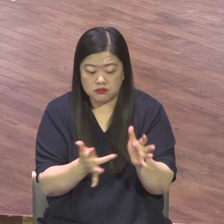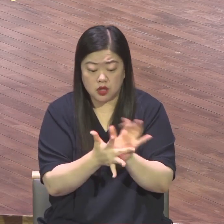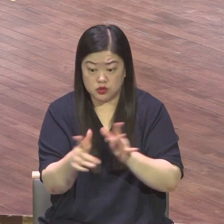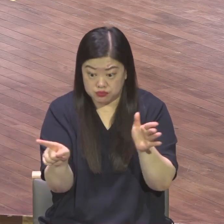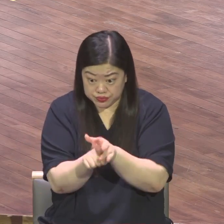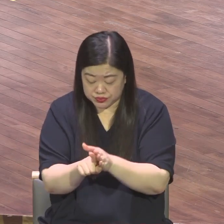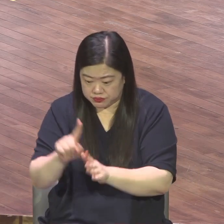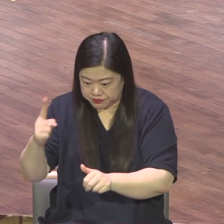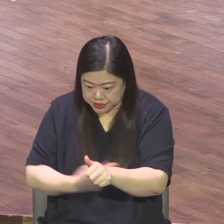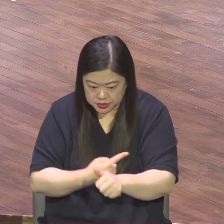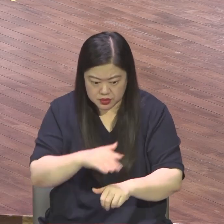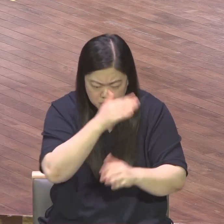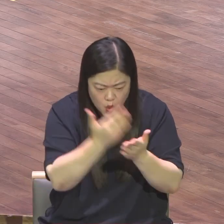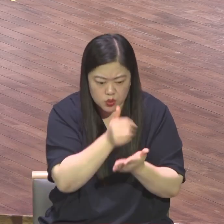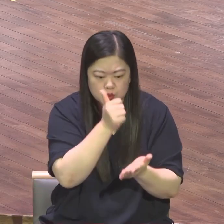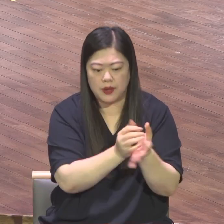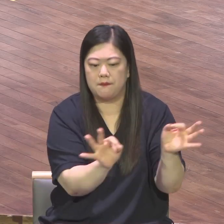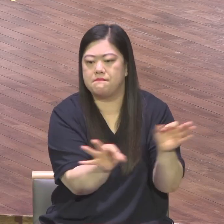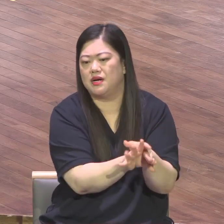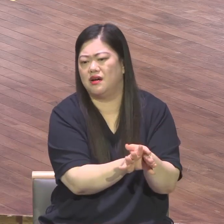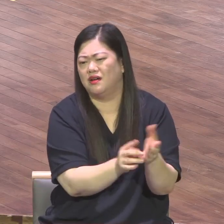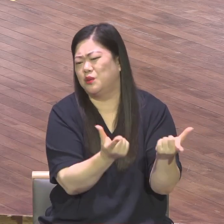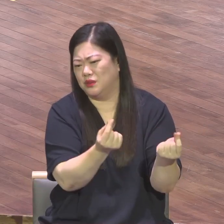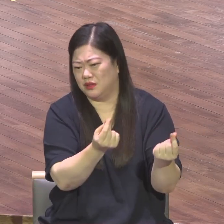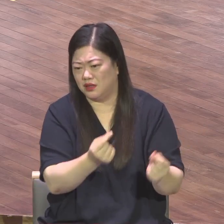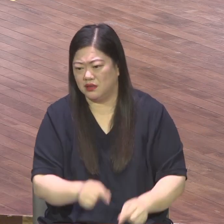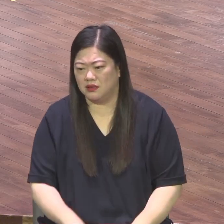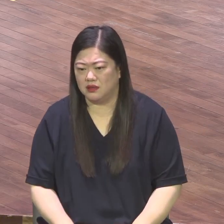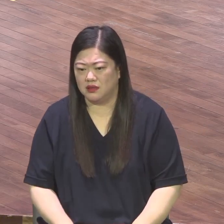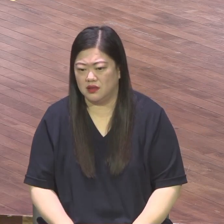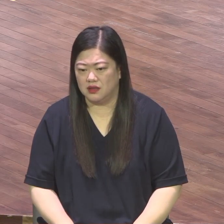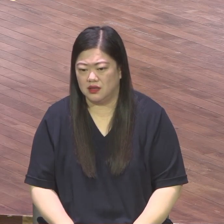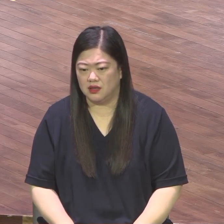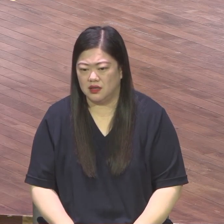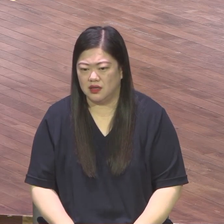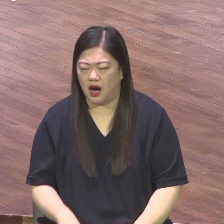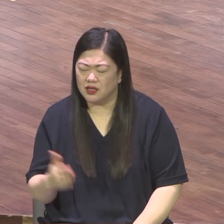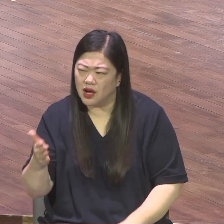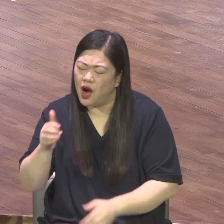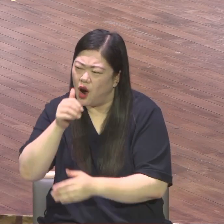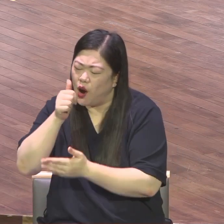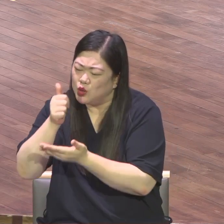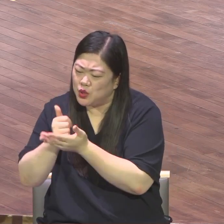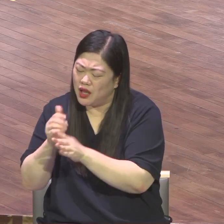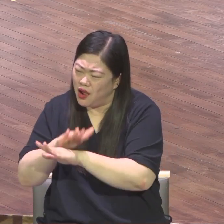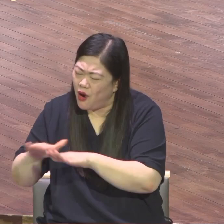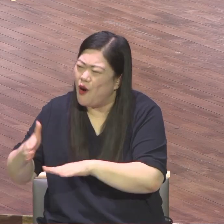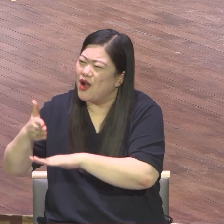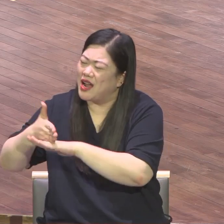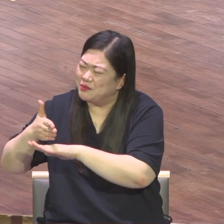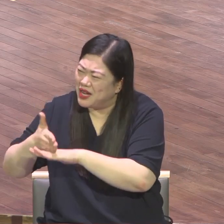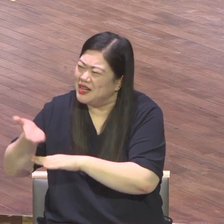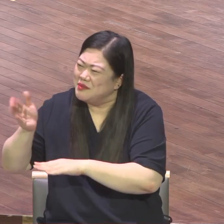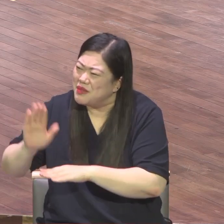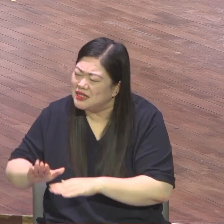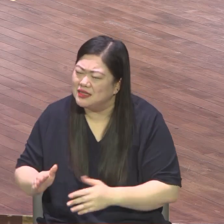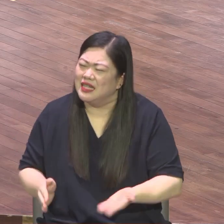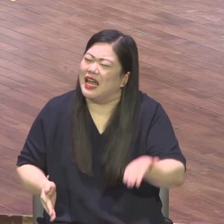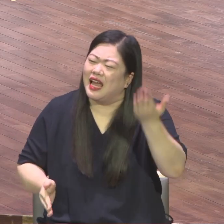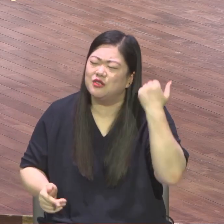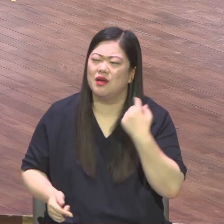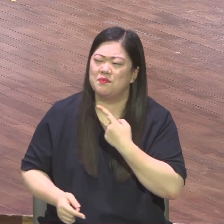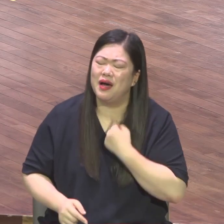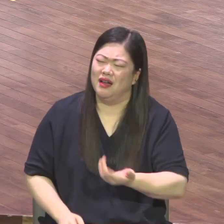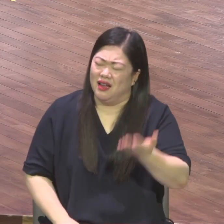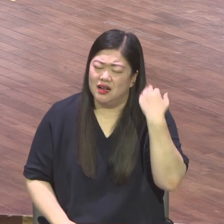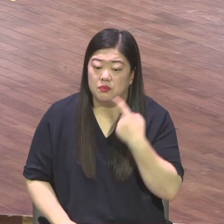돼요. 누구 말 한마디에 그냥 밤새도록 잠 못 자고 아이고 바보 덩신 쪼다.